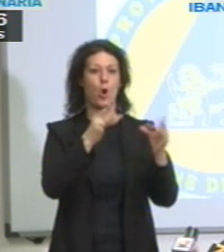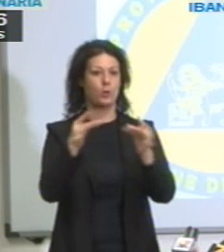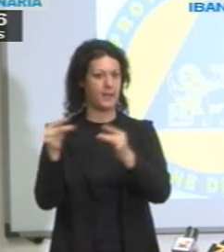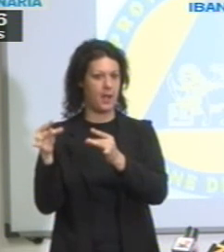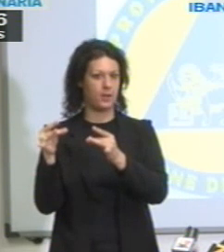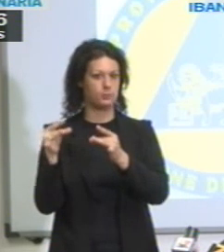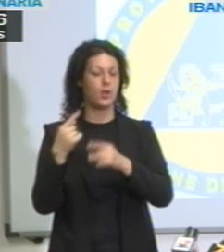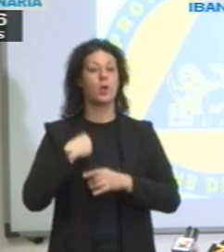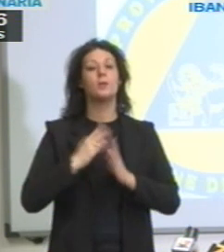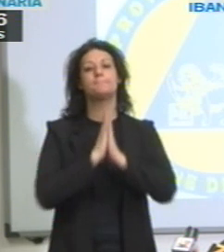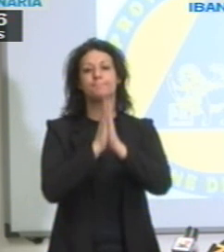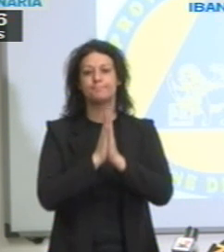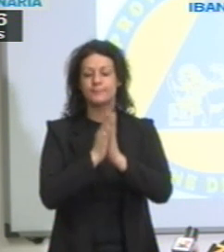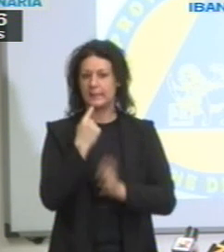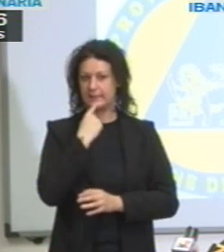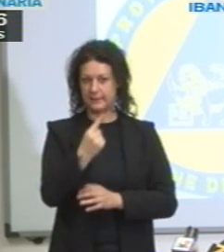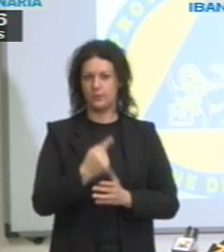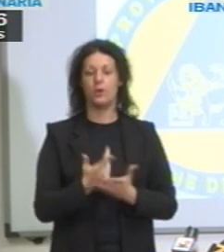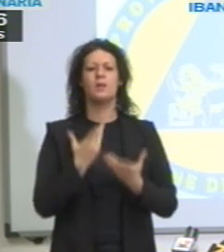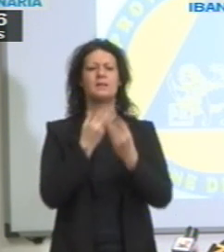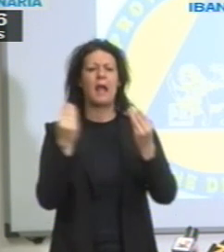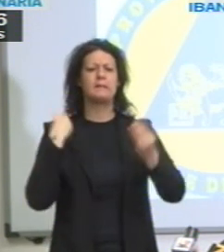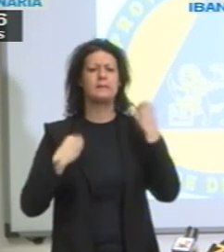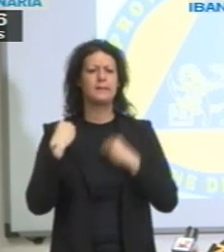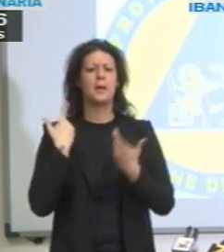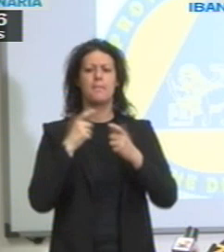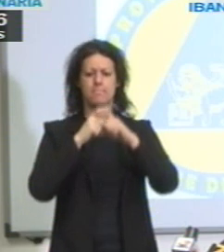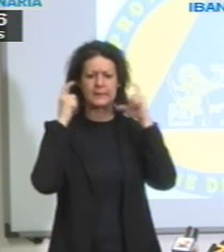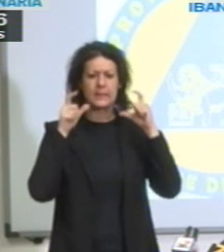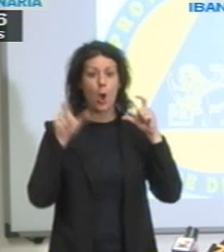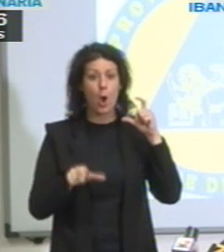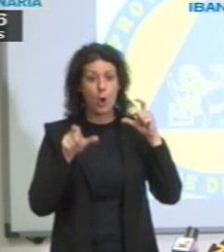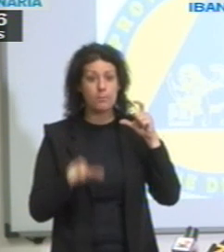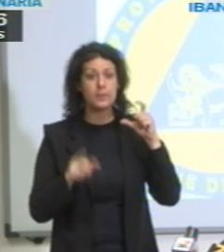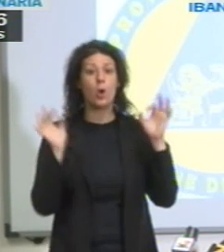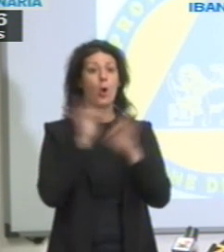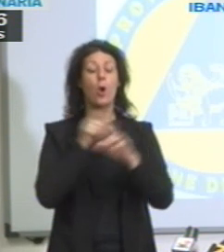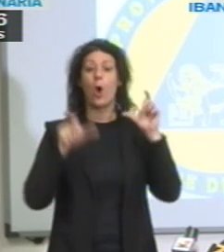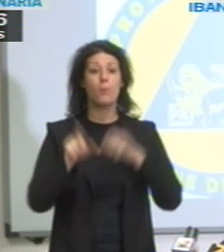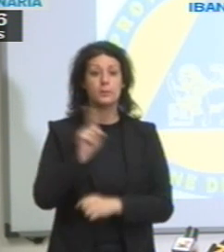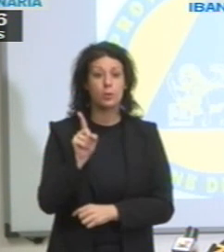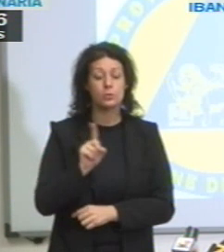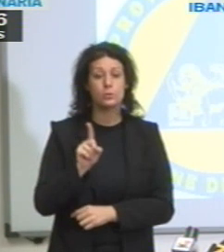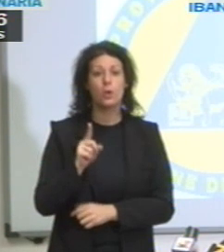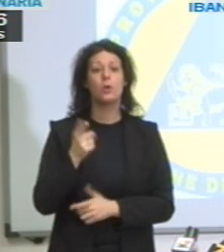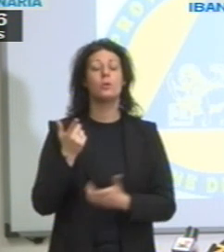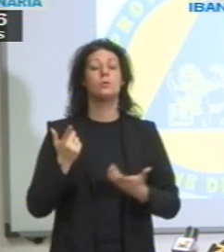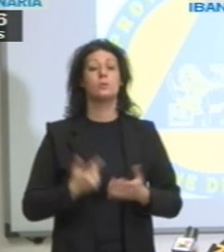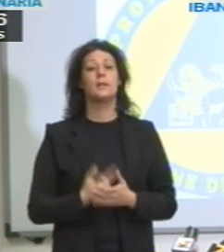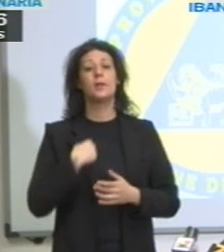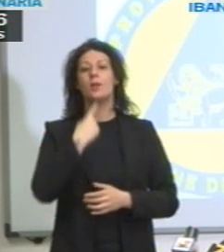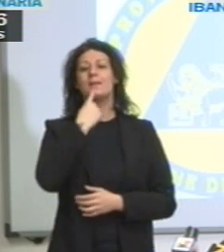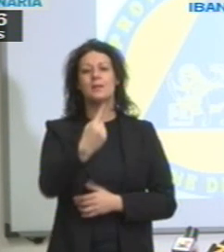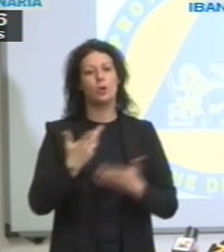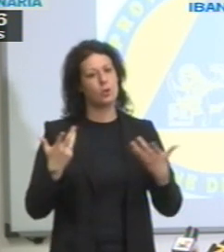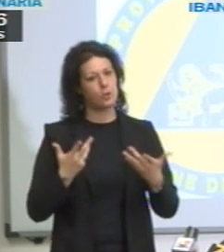mi dicono: ma sarà obbligatorio la mascherina, non sarà obbligatoria, o altre ovviamente definizioni del genere. Io dico